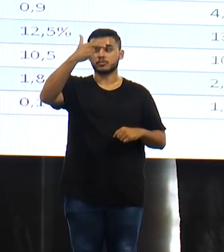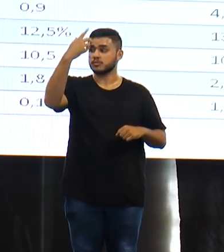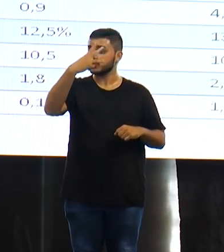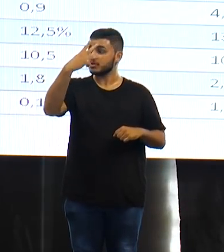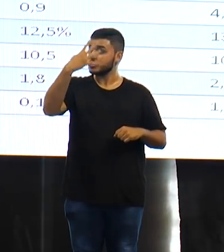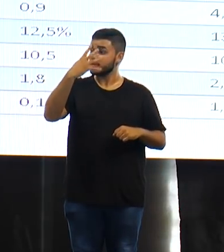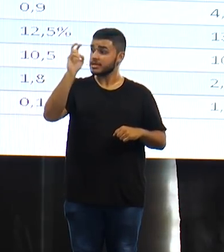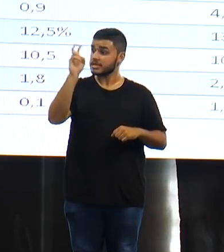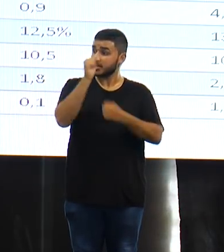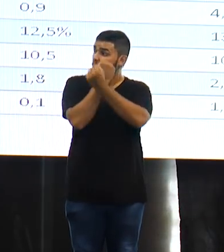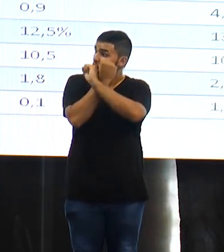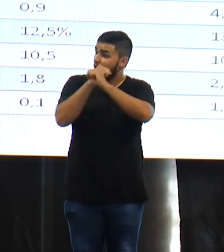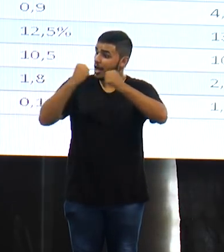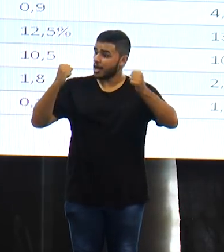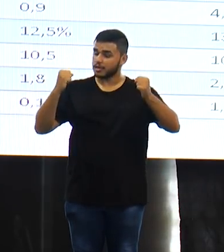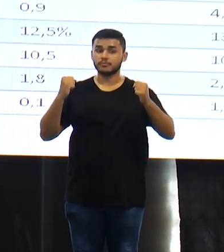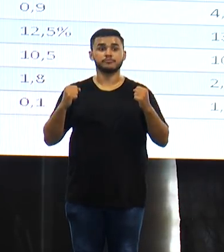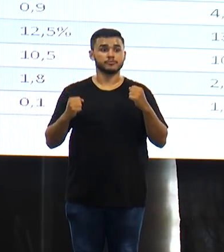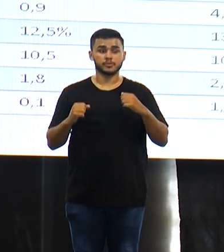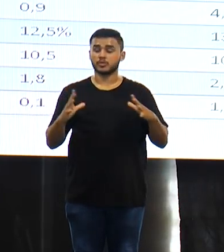em extensão territorial.